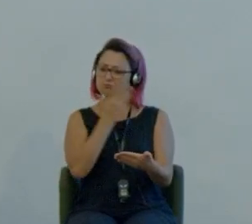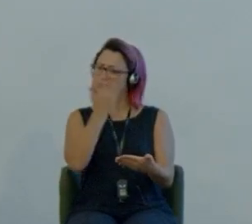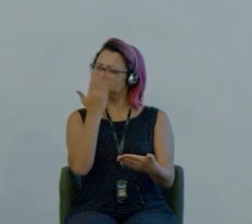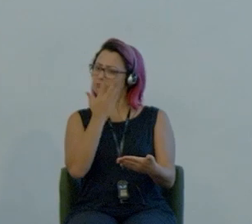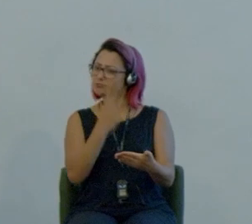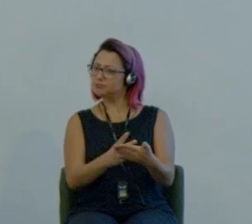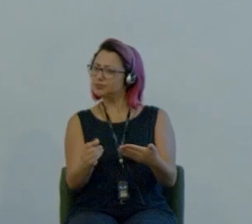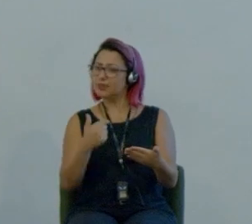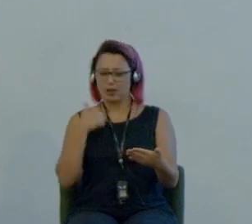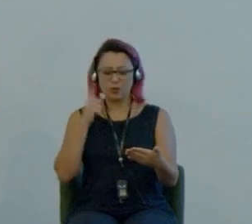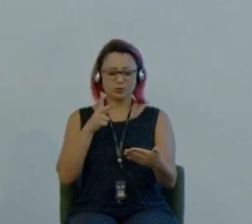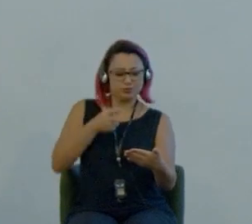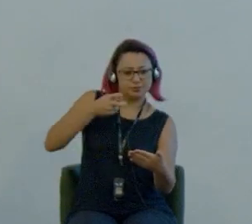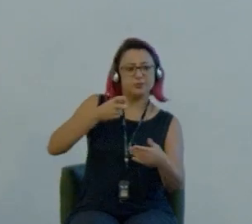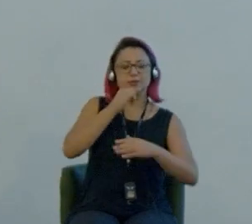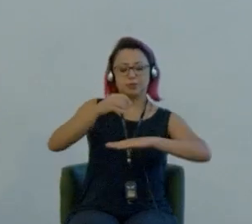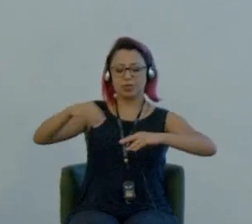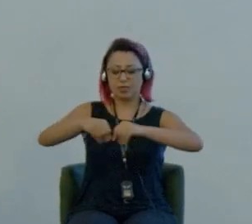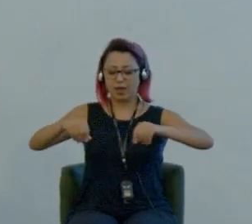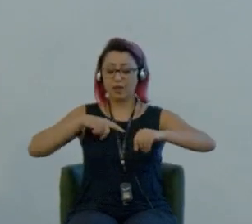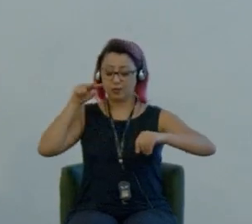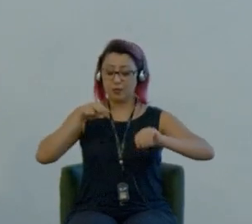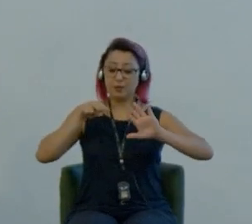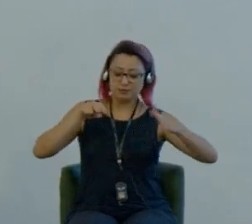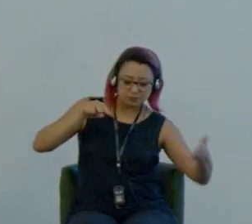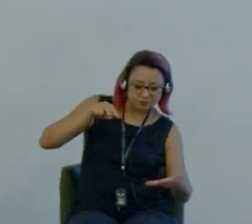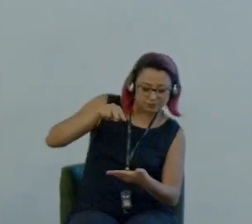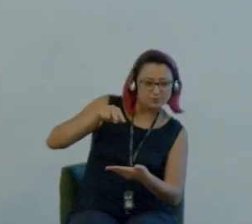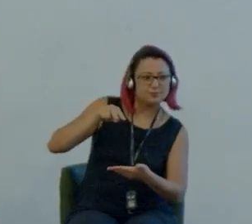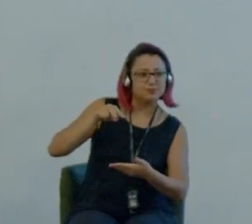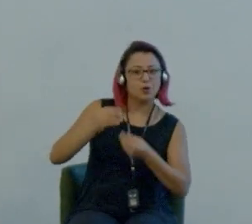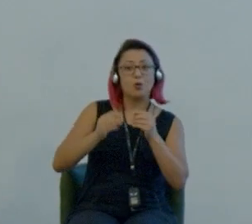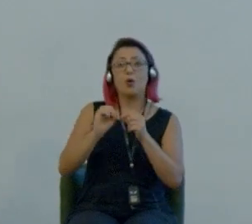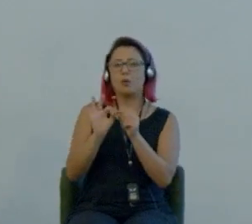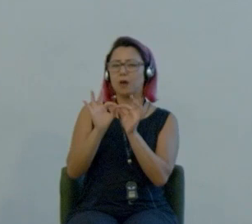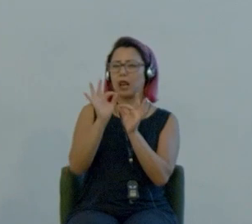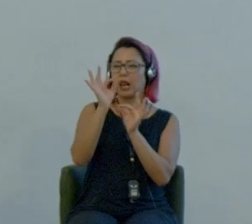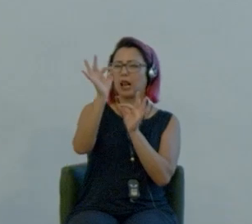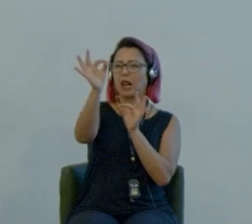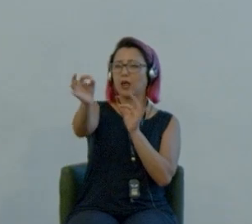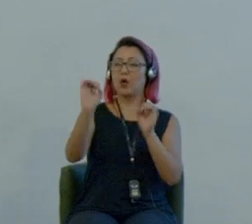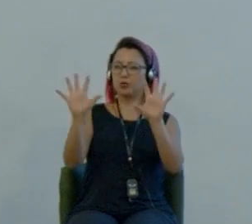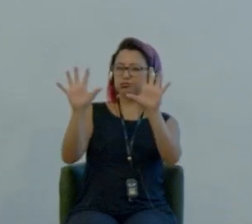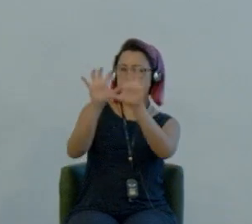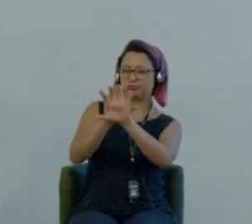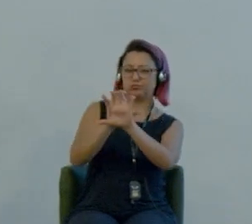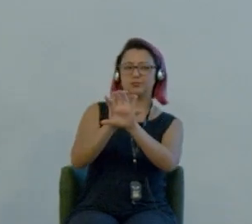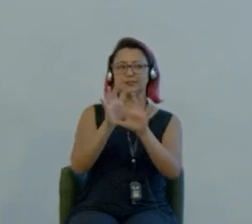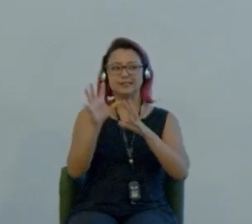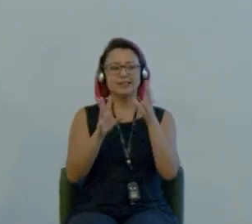soit souterrain ou minuscule ou trop lointain ou pollué mais invisible. Enfin voilà, il y a cette question de